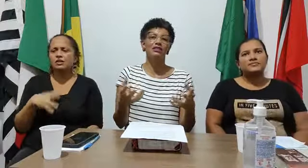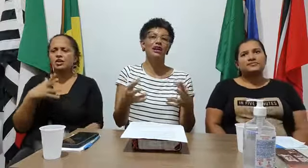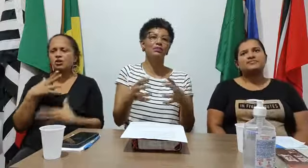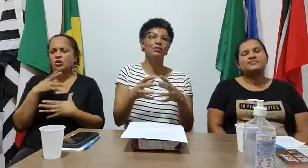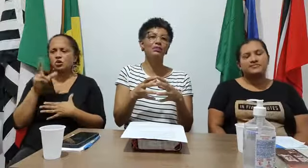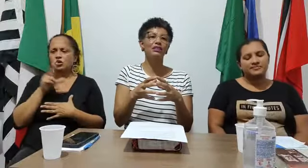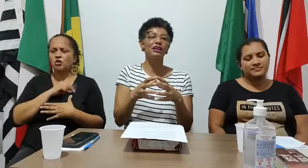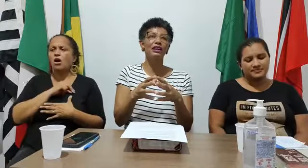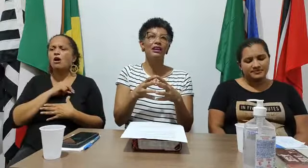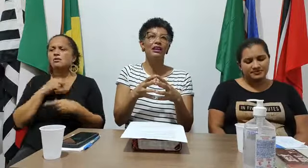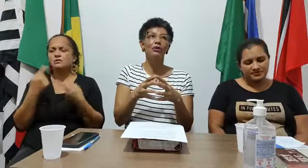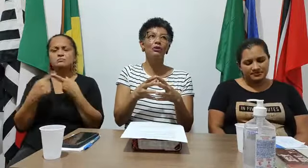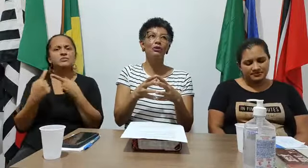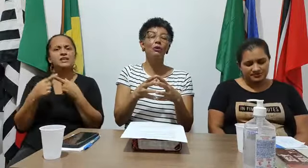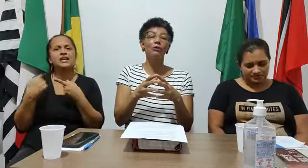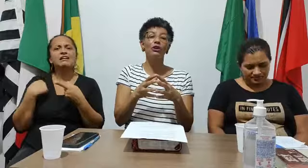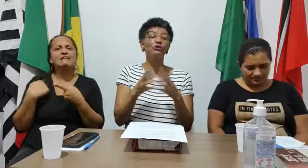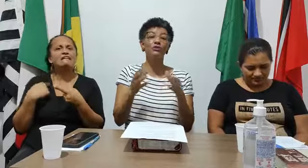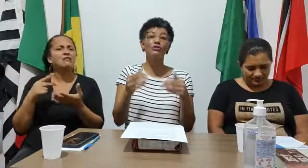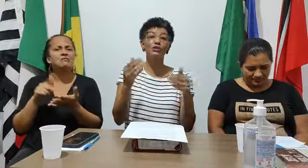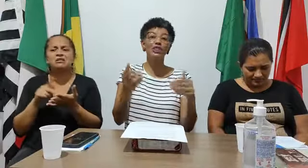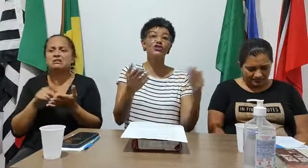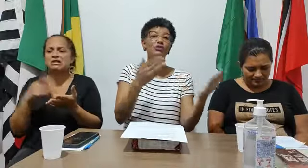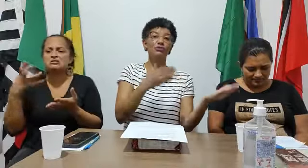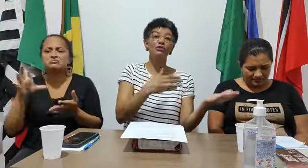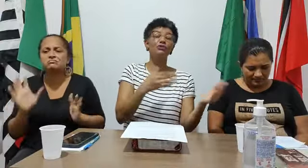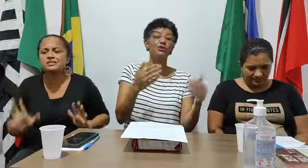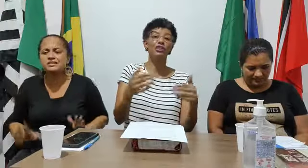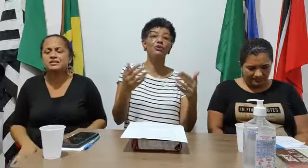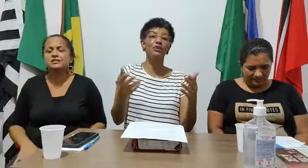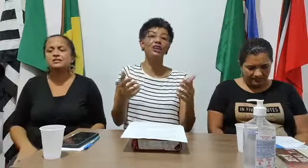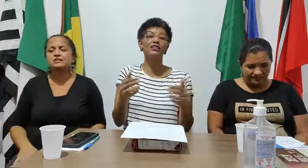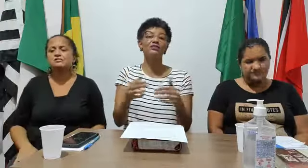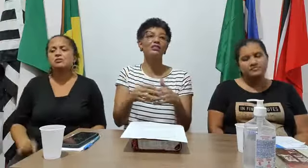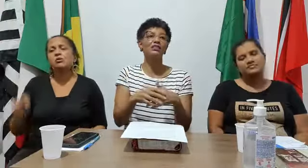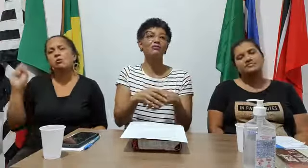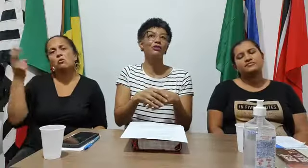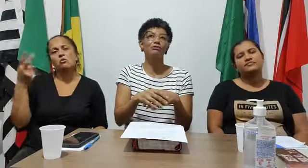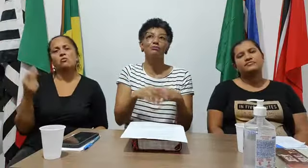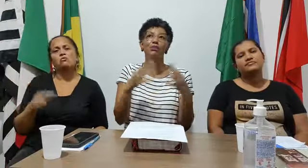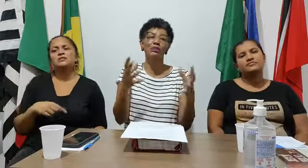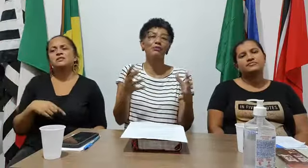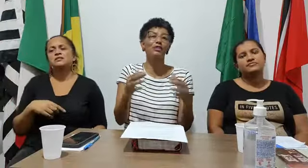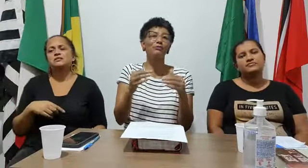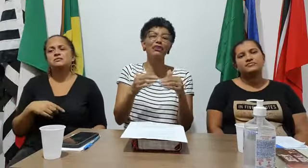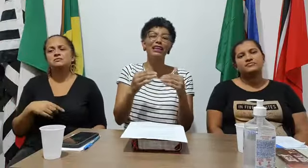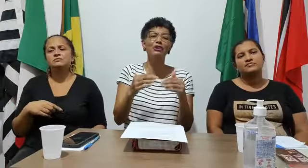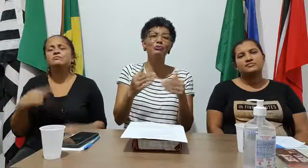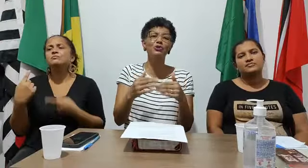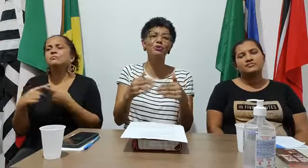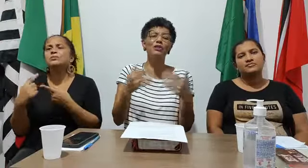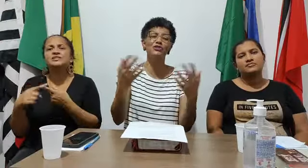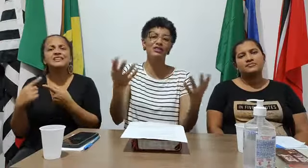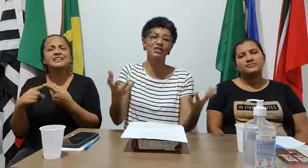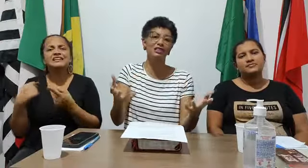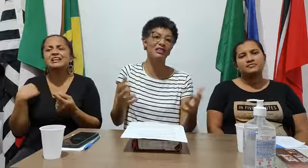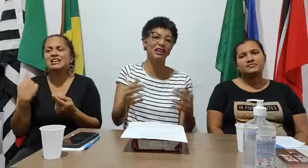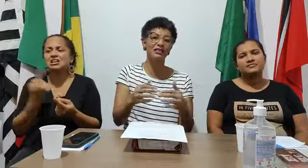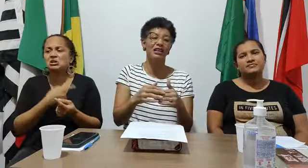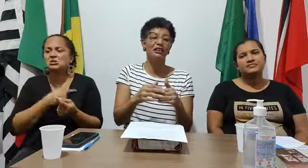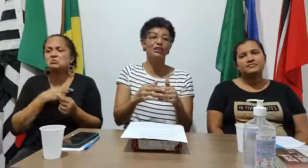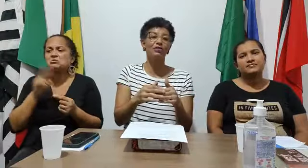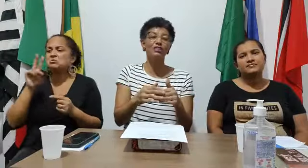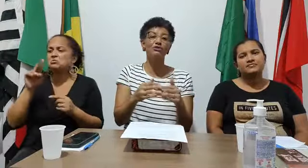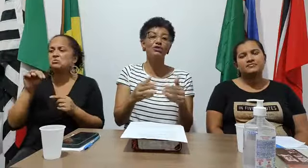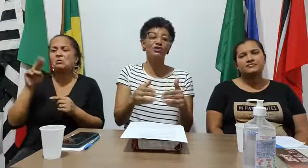essas verdades? Por que? Ou talvez você já ouviu, você conhece, você pode estar pensando, por que eu não me submeti a essas